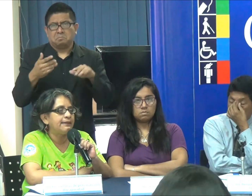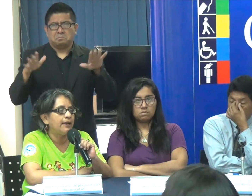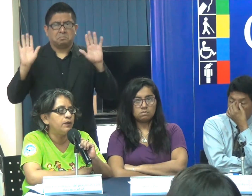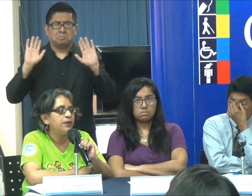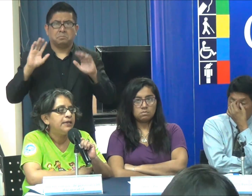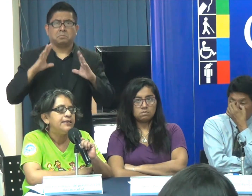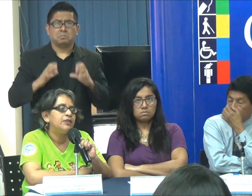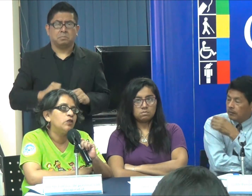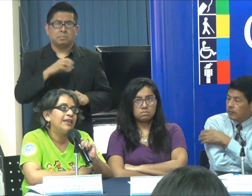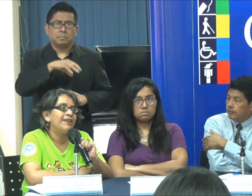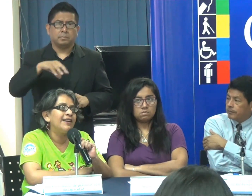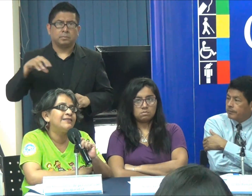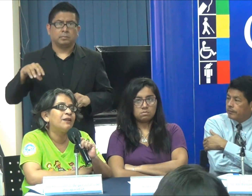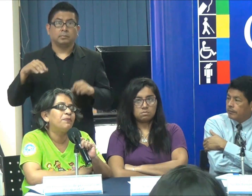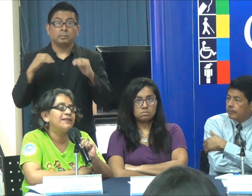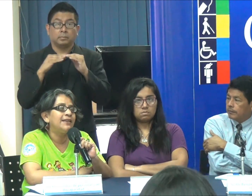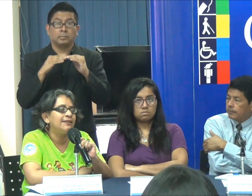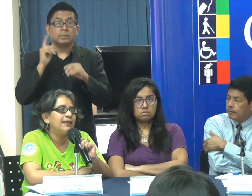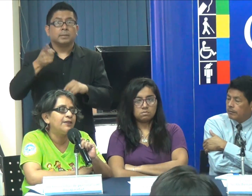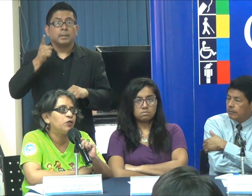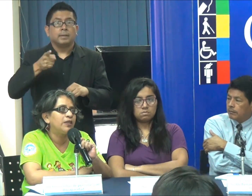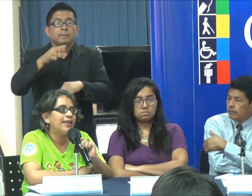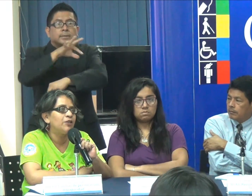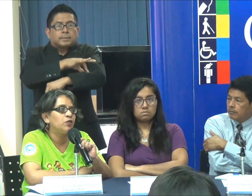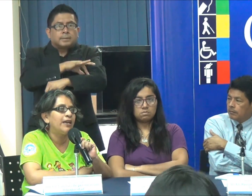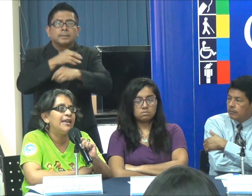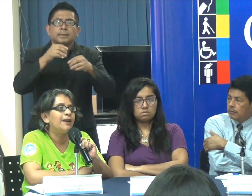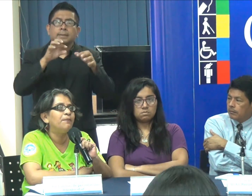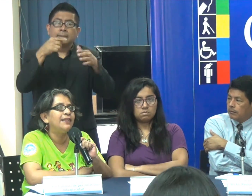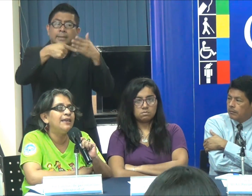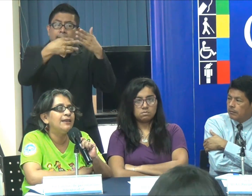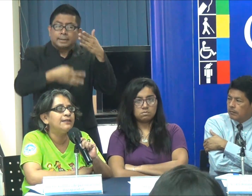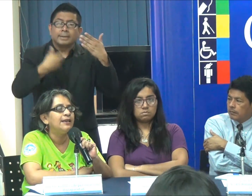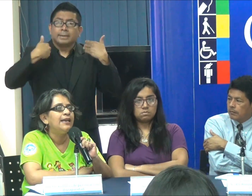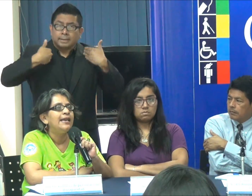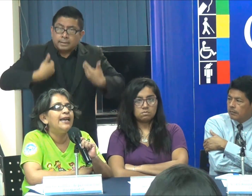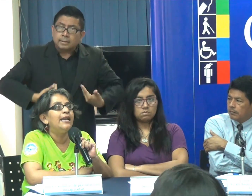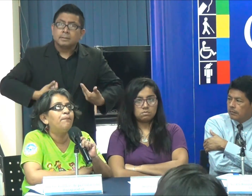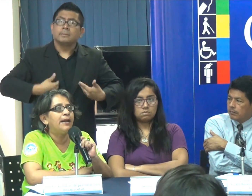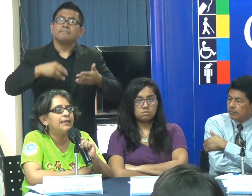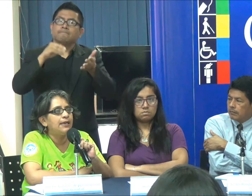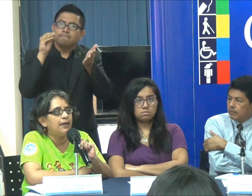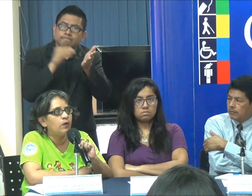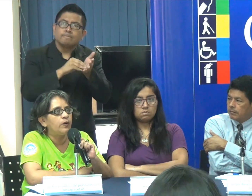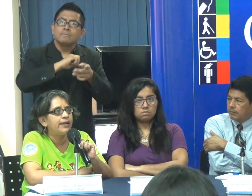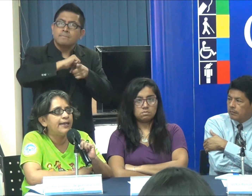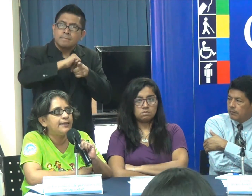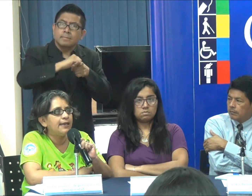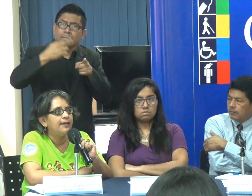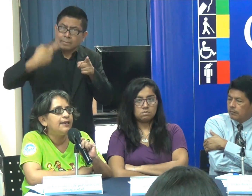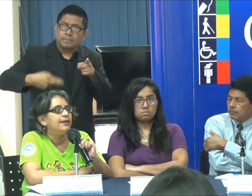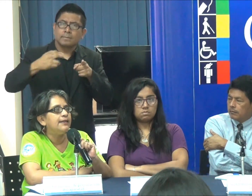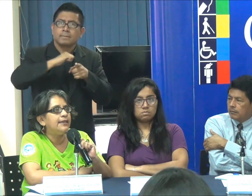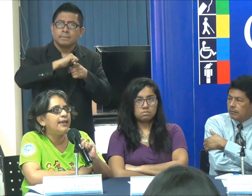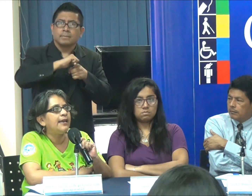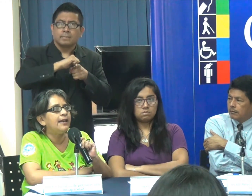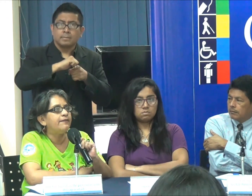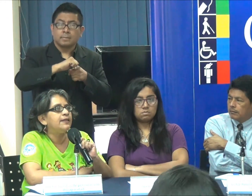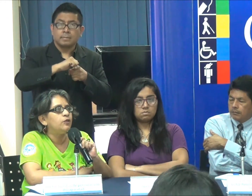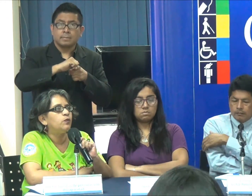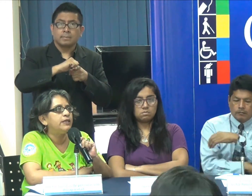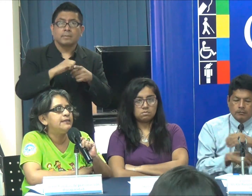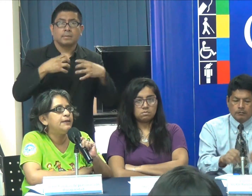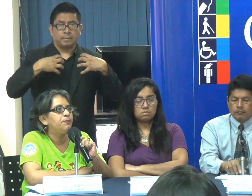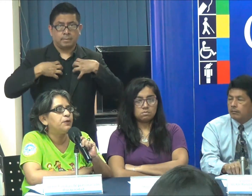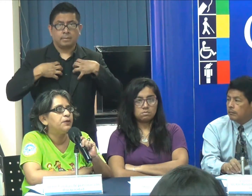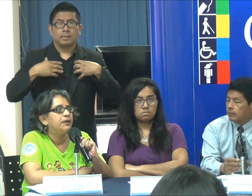del Estado, sino que deben estar presentes esos derechos en las medidas, en la práctica concreta de la